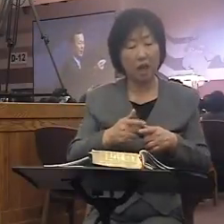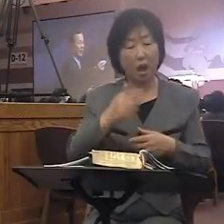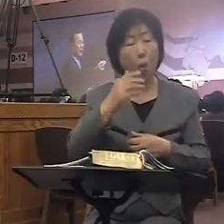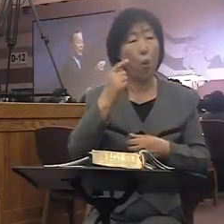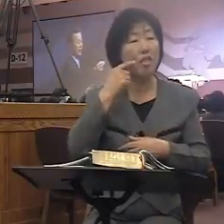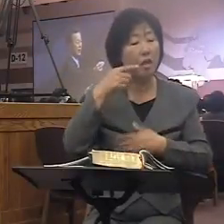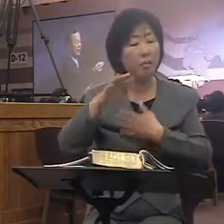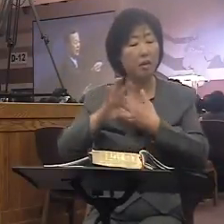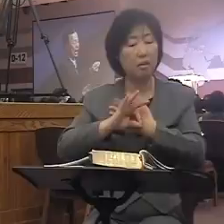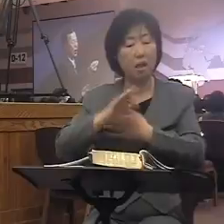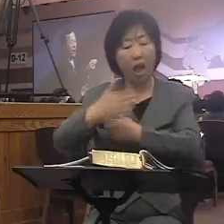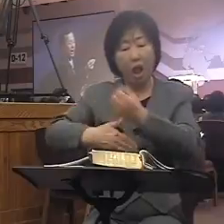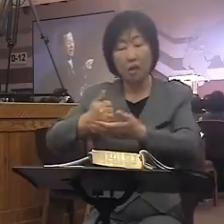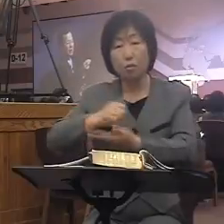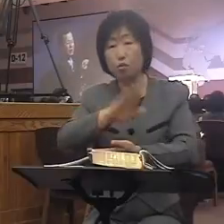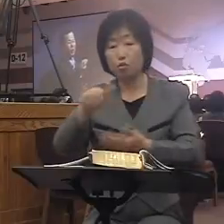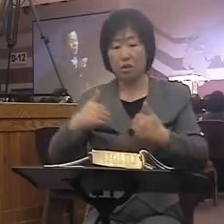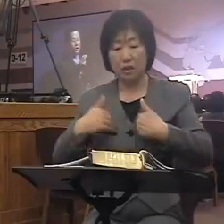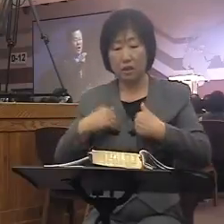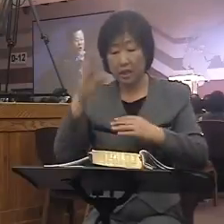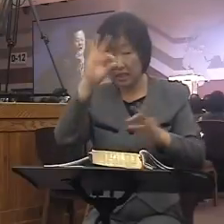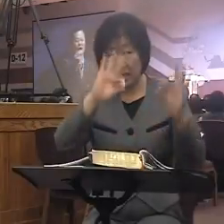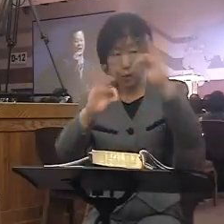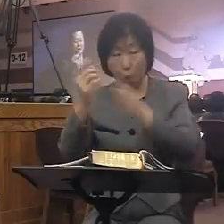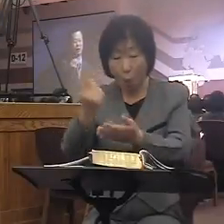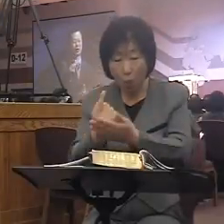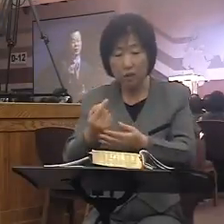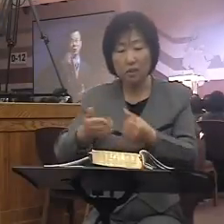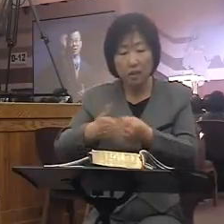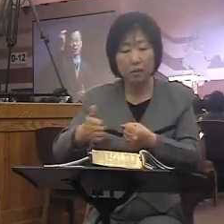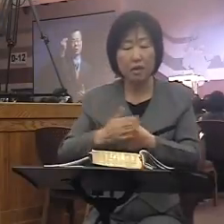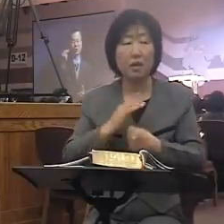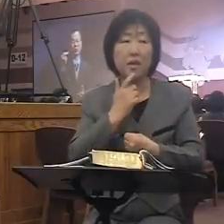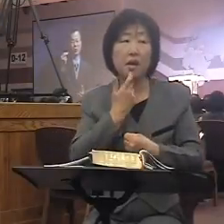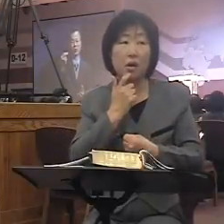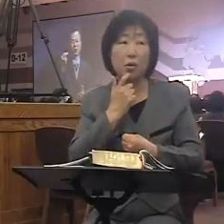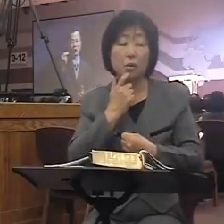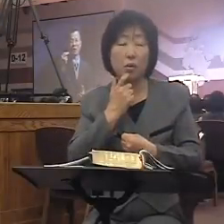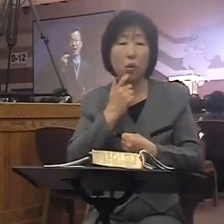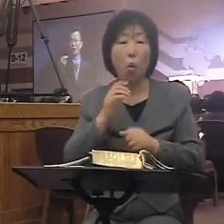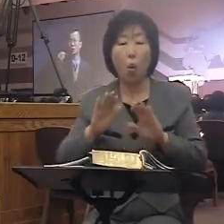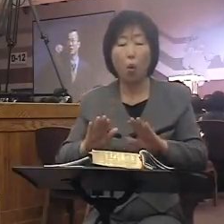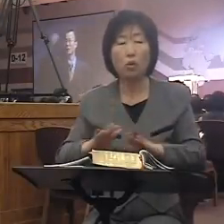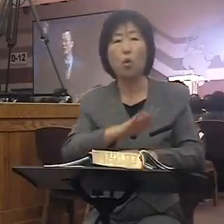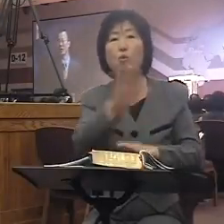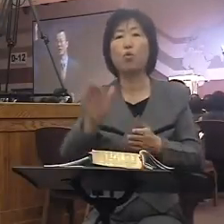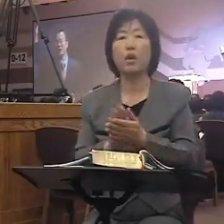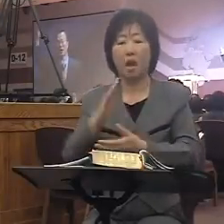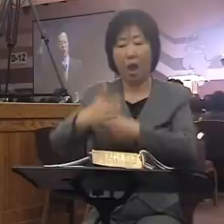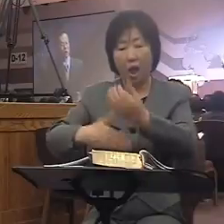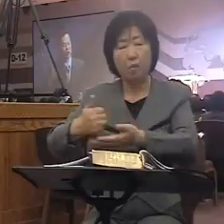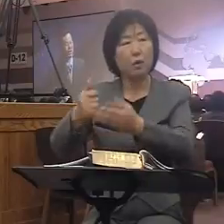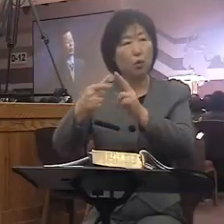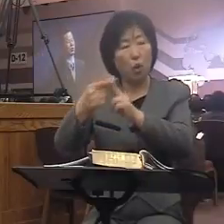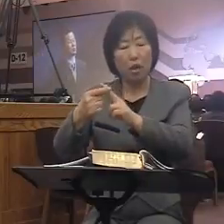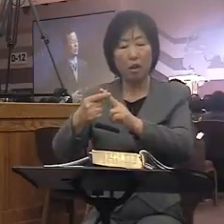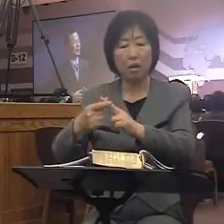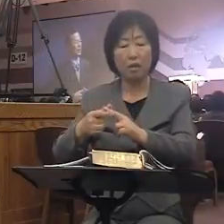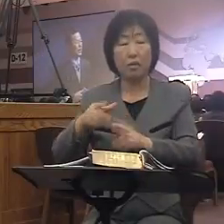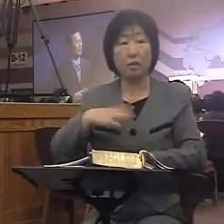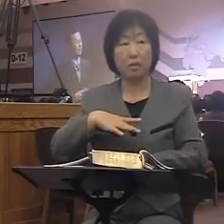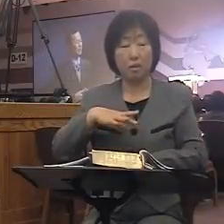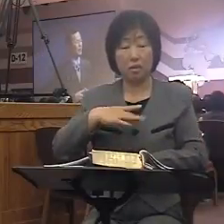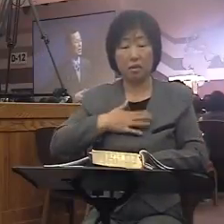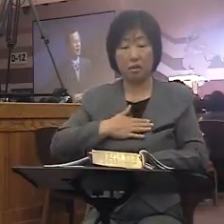때문입니다. 야곱의 하나님은 오늘의 우리의 하나님이 되셔서 찾아오시죠. 내가 주님을 찾기 전에 먼저